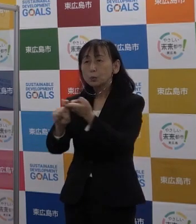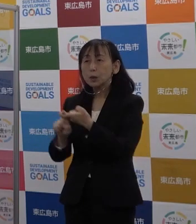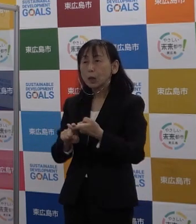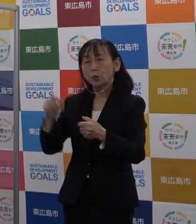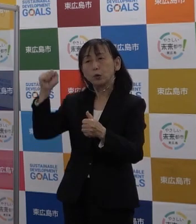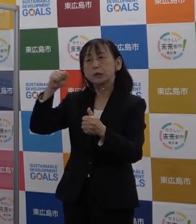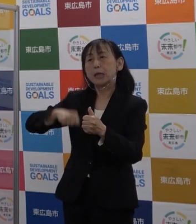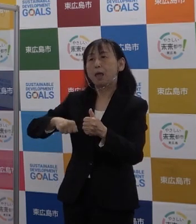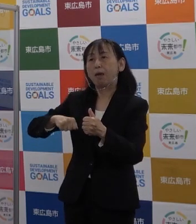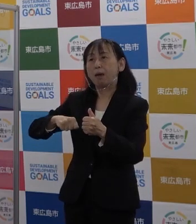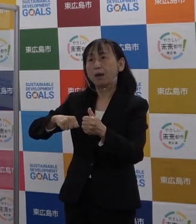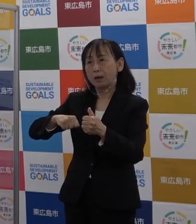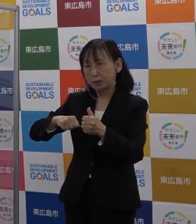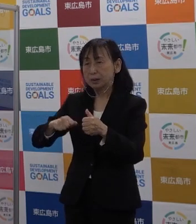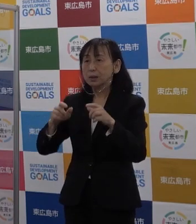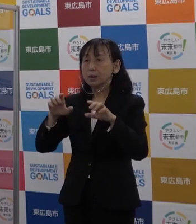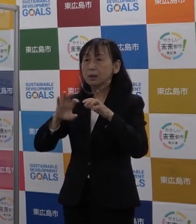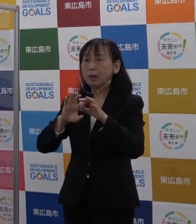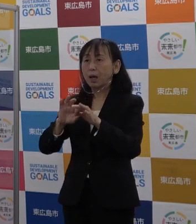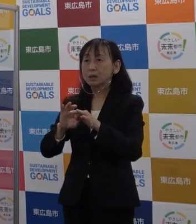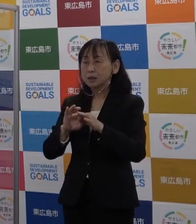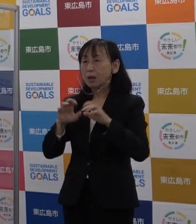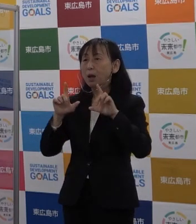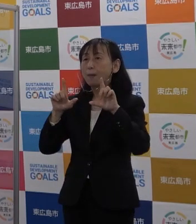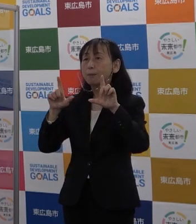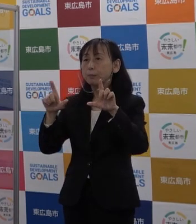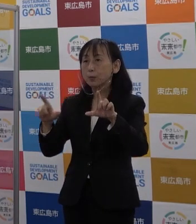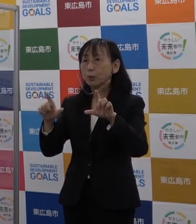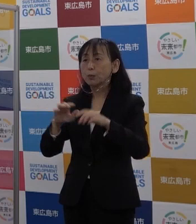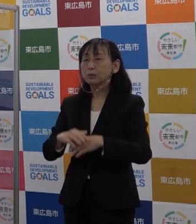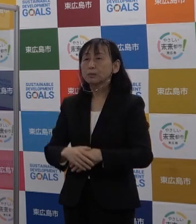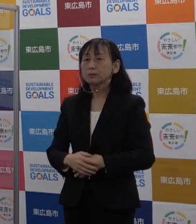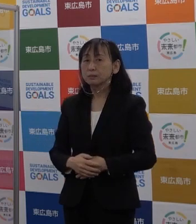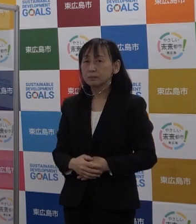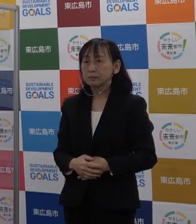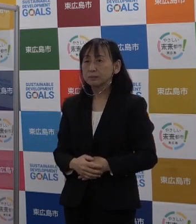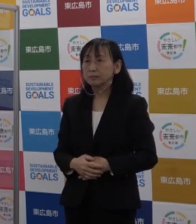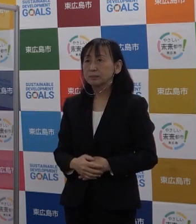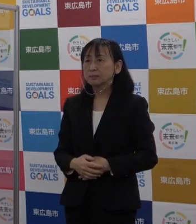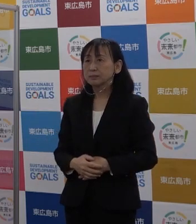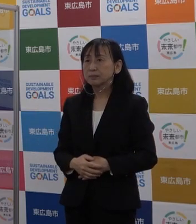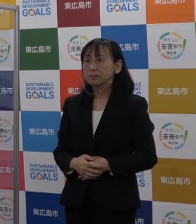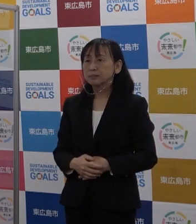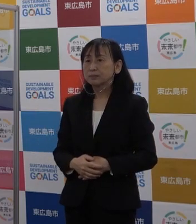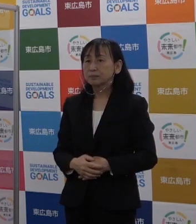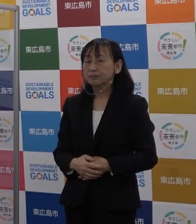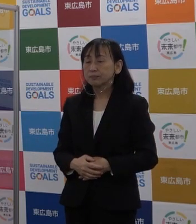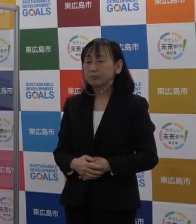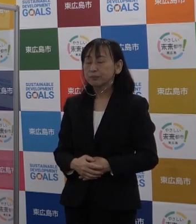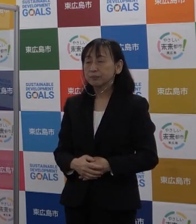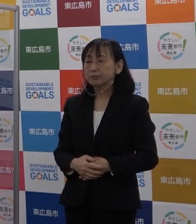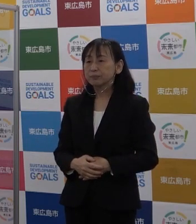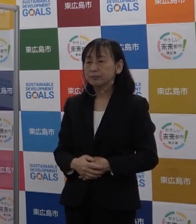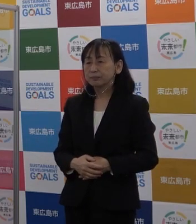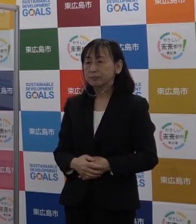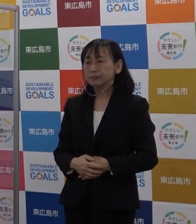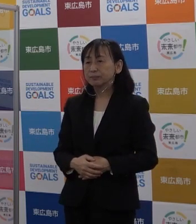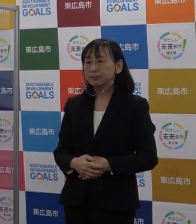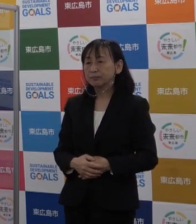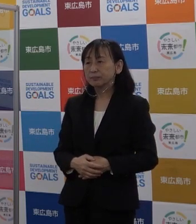について発表いたします。これはあの資料に参考